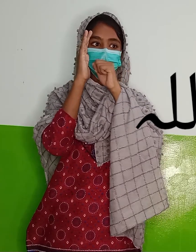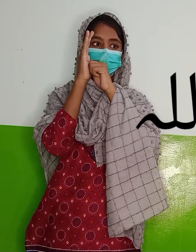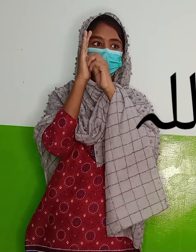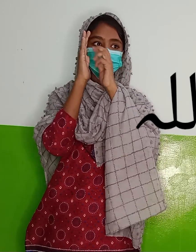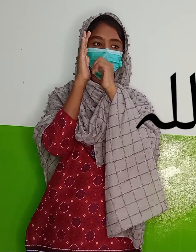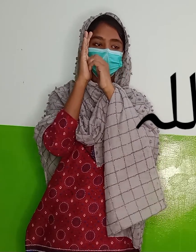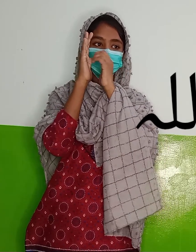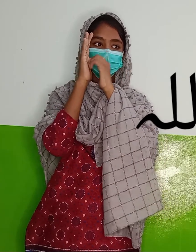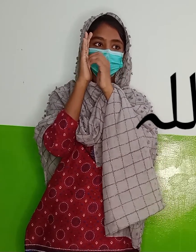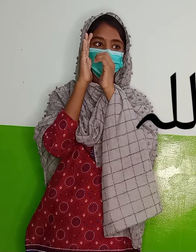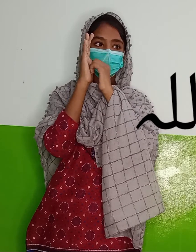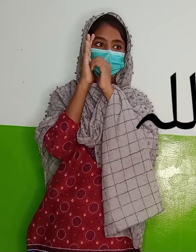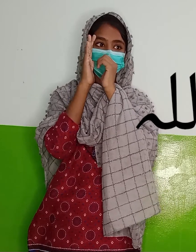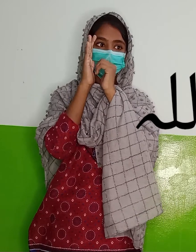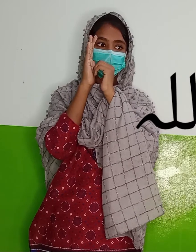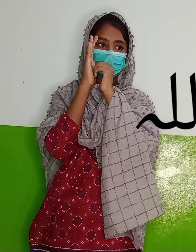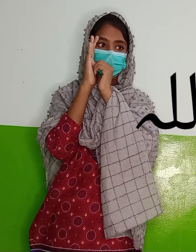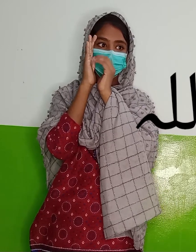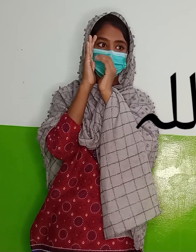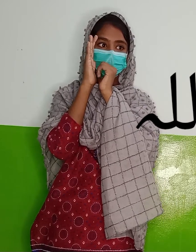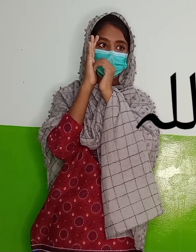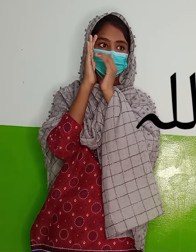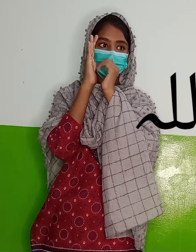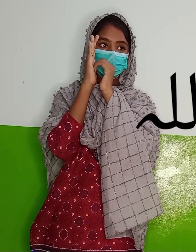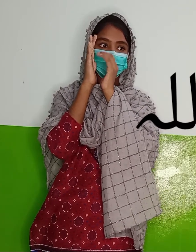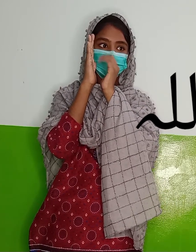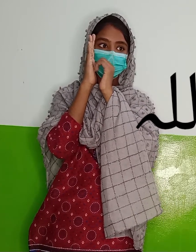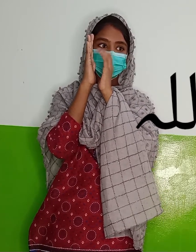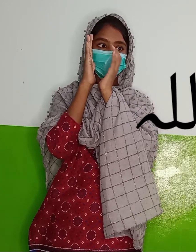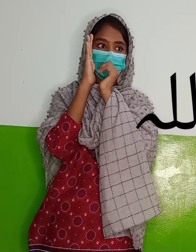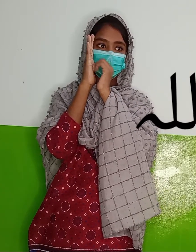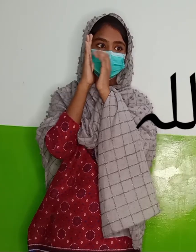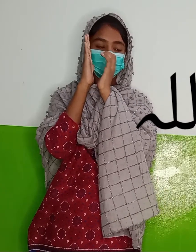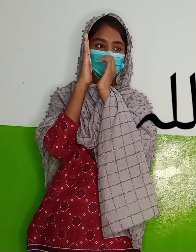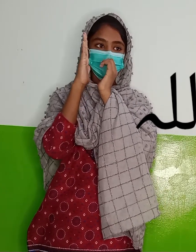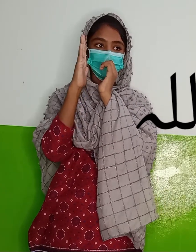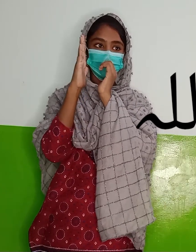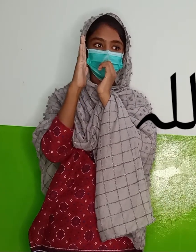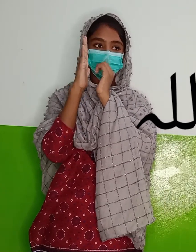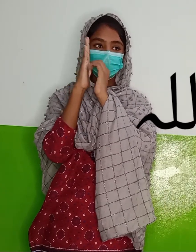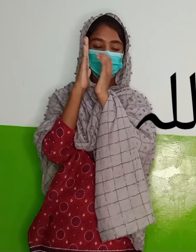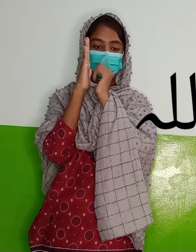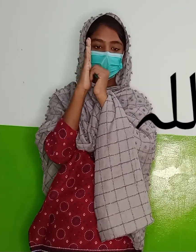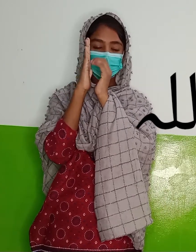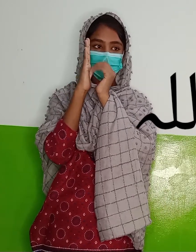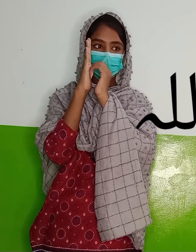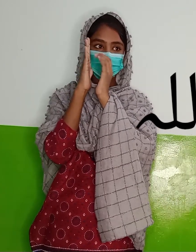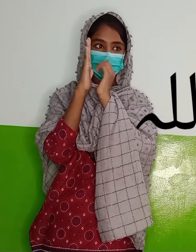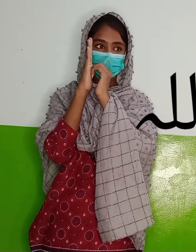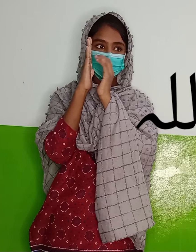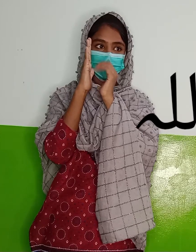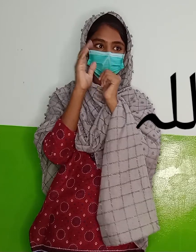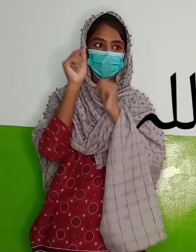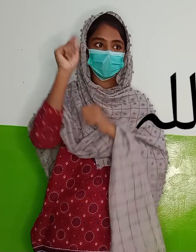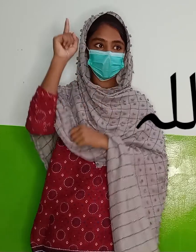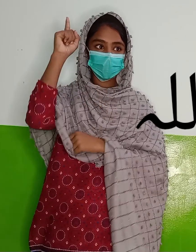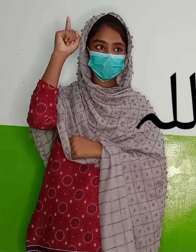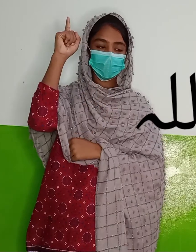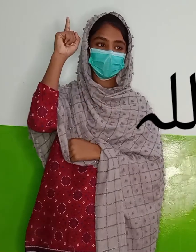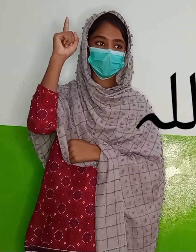یہ ایسے کرے نا، ایسے کرے، ہاتھ سیدھا کرے بالکل، اور یہ استغفر اللہ،